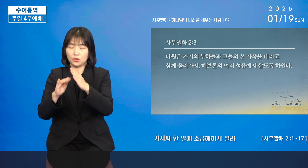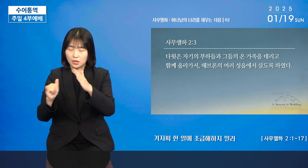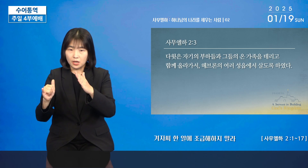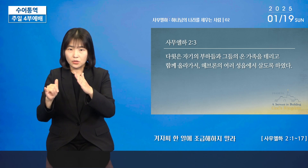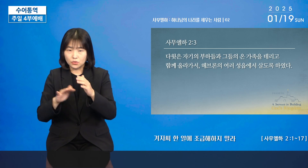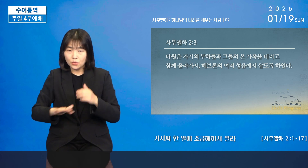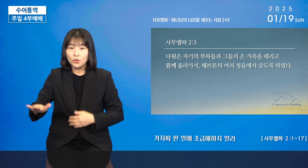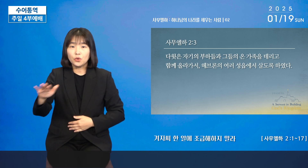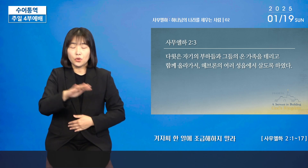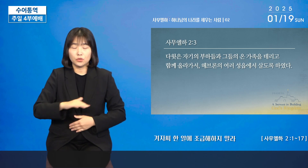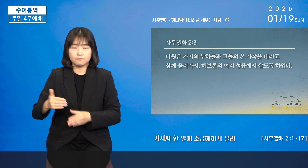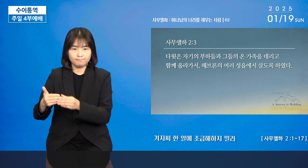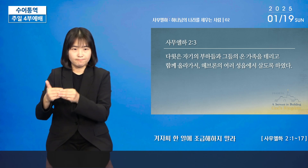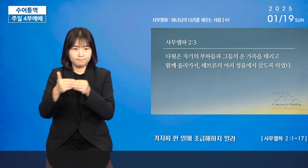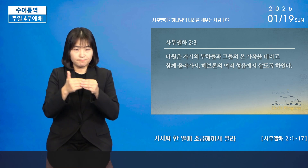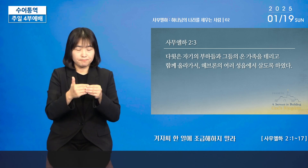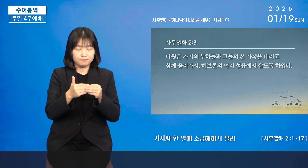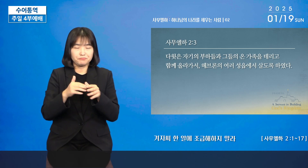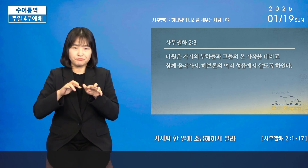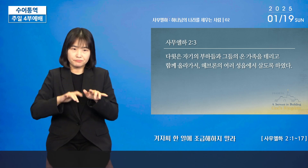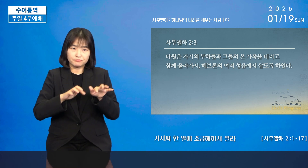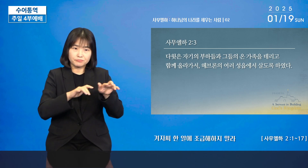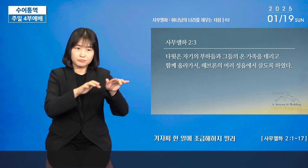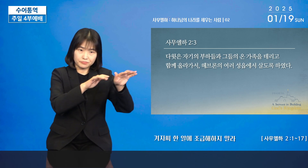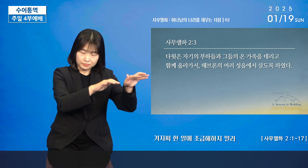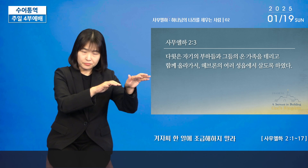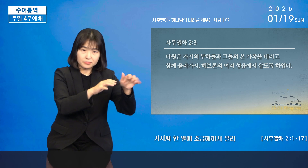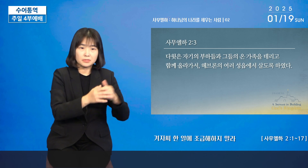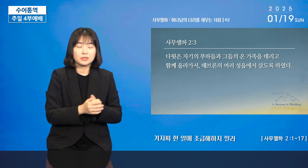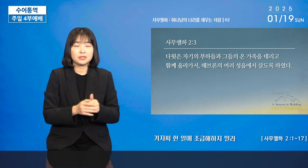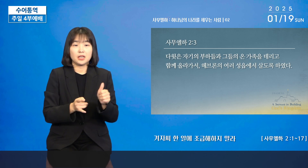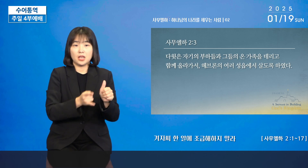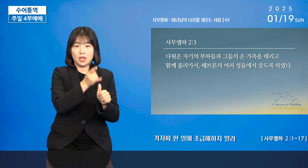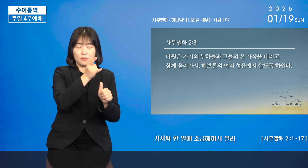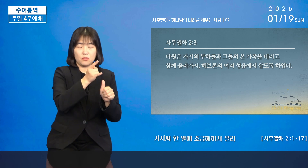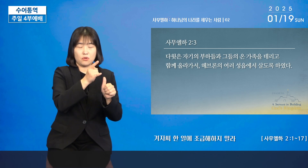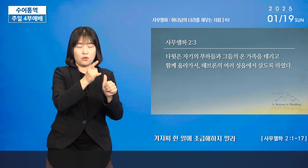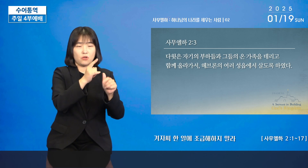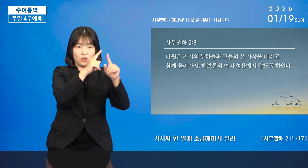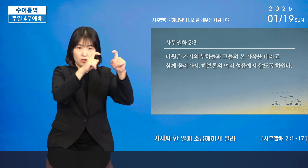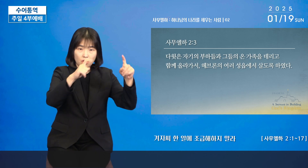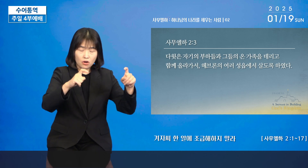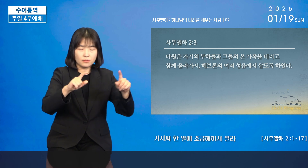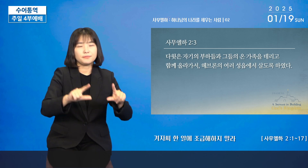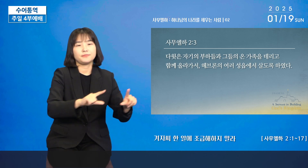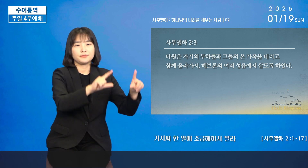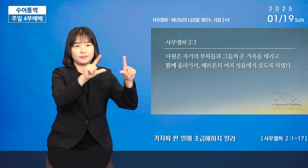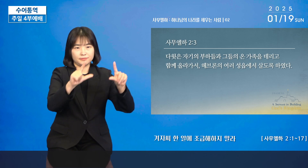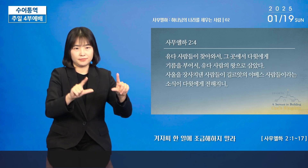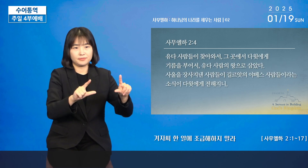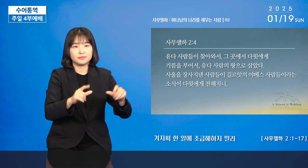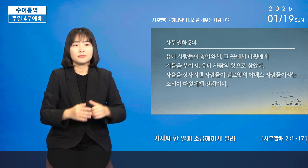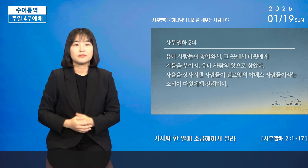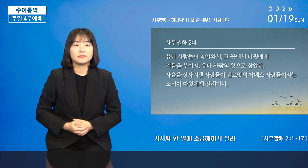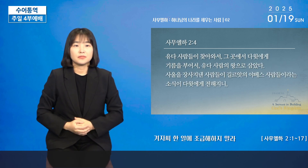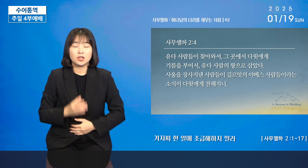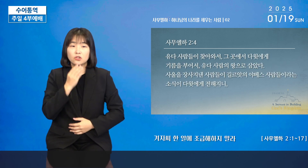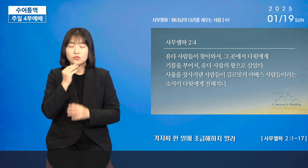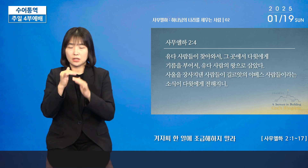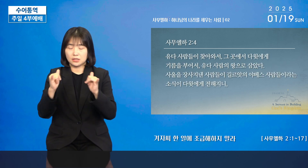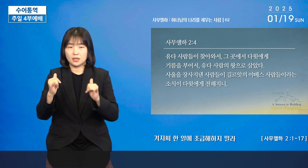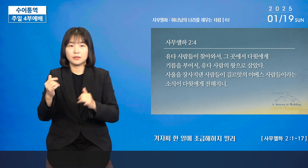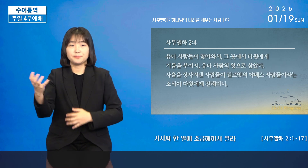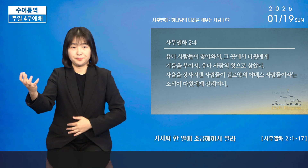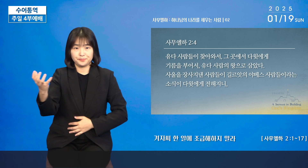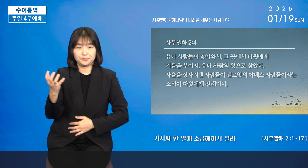부하들과 그들의 온 가족을 데리고 함께 올라가서 헤브론의 여러 성읍에서 살도록 하였다.